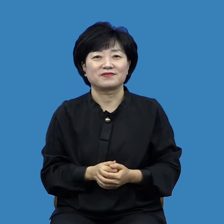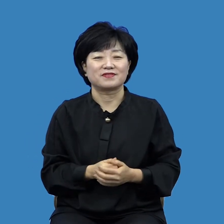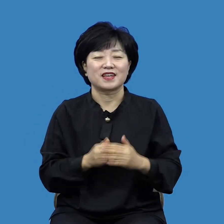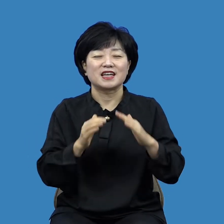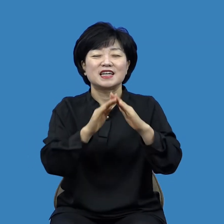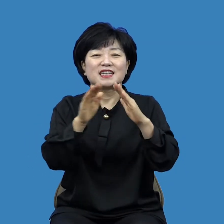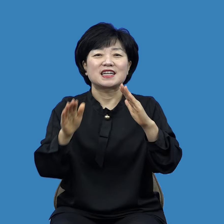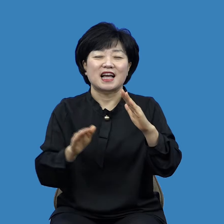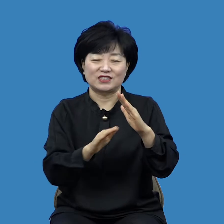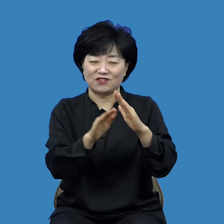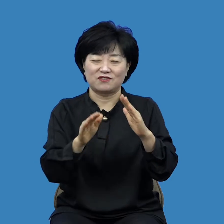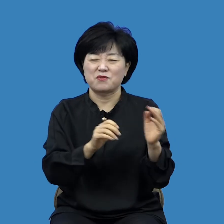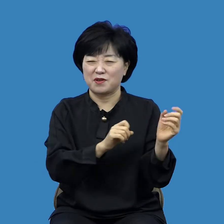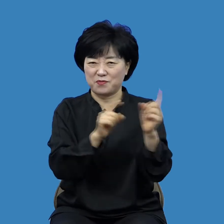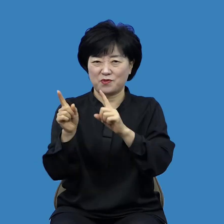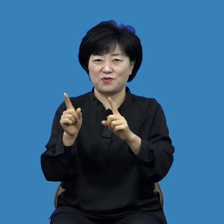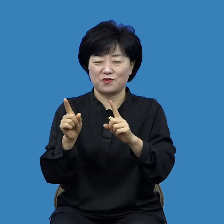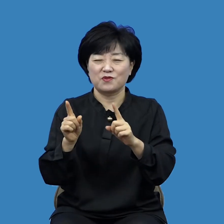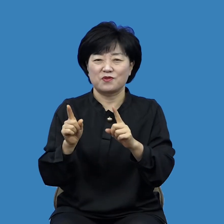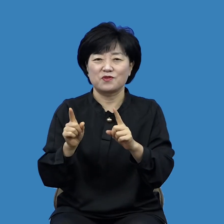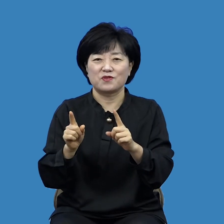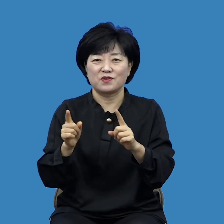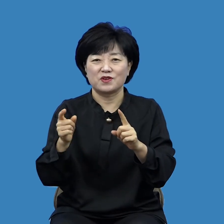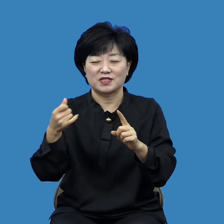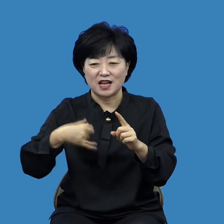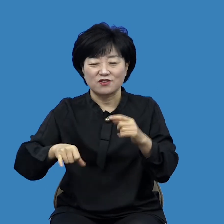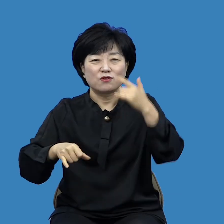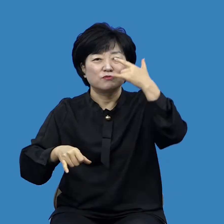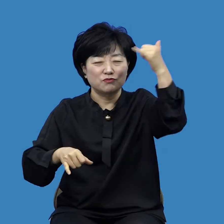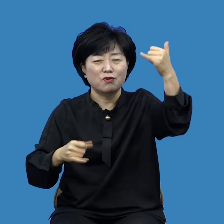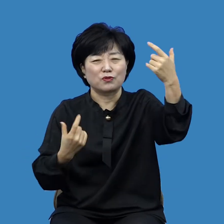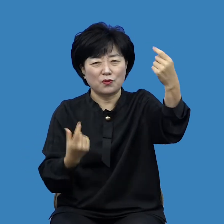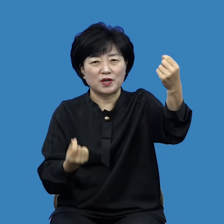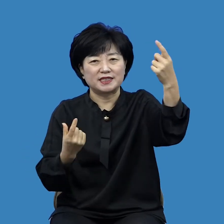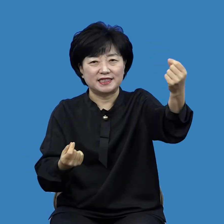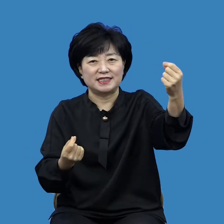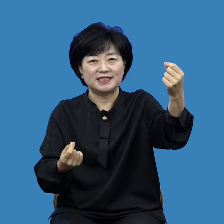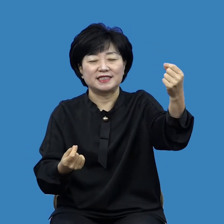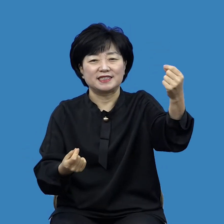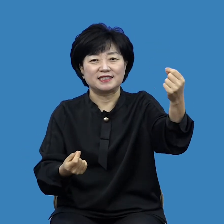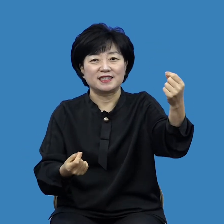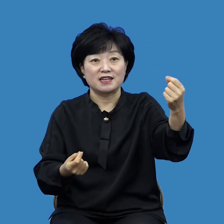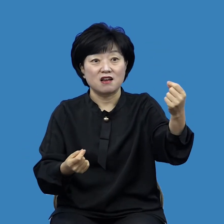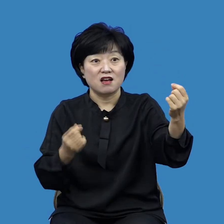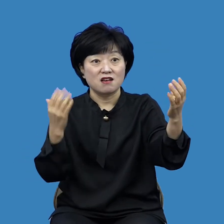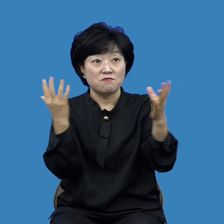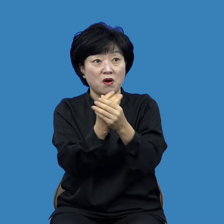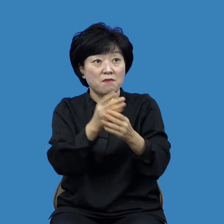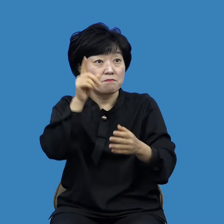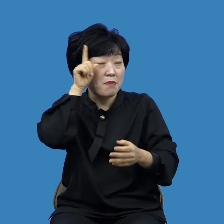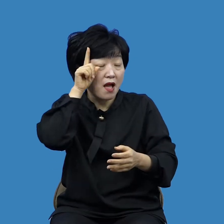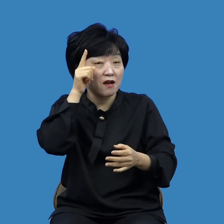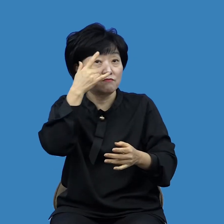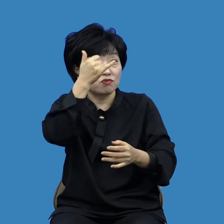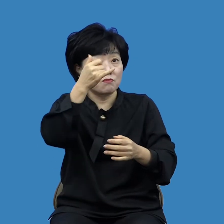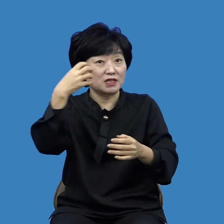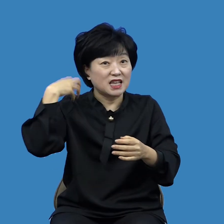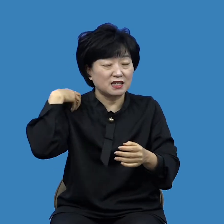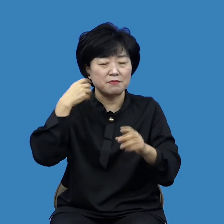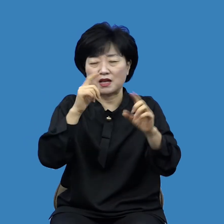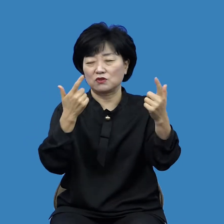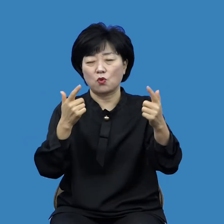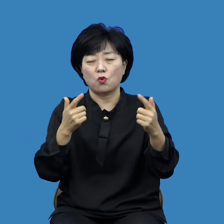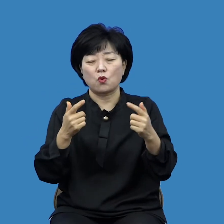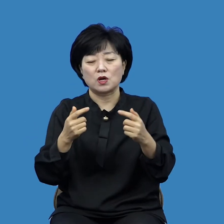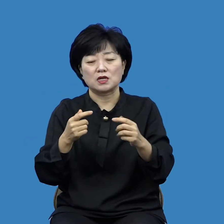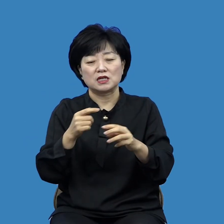가정이 힘들어지는 거예요. 그래서 가정이 어려워지고 힘들어지는 것은 순전히 부모 책임만이 아니라 자녀들도 똑같은 책임이 있다는 거예요.